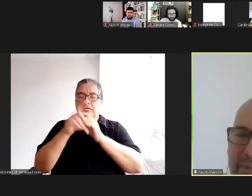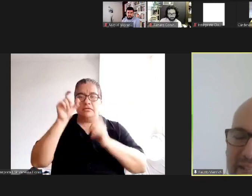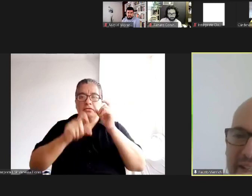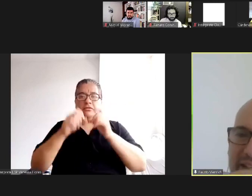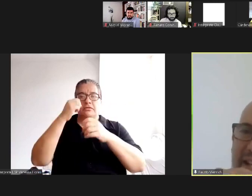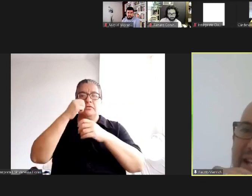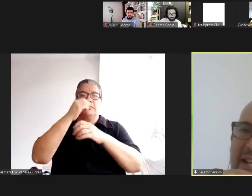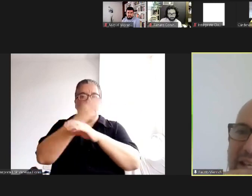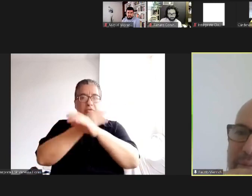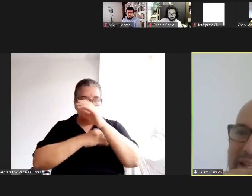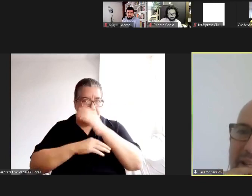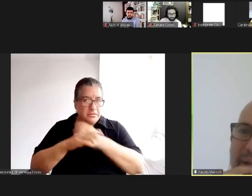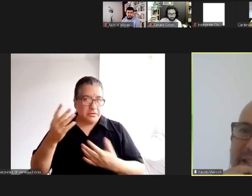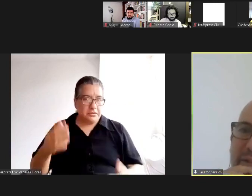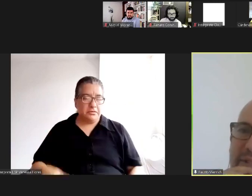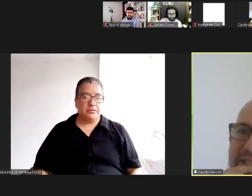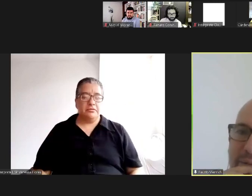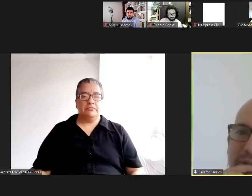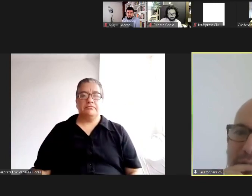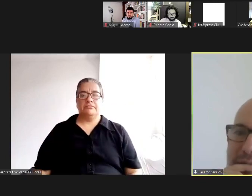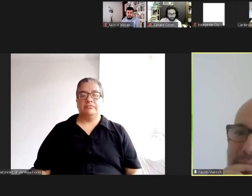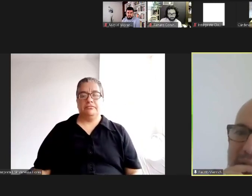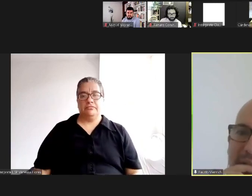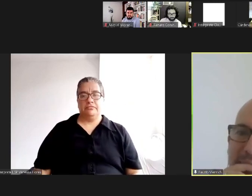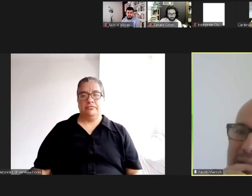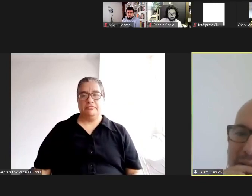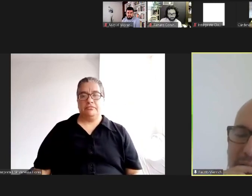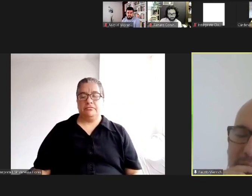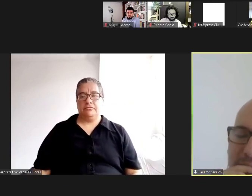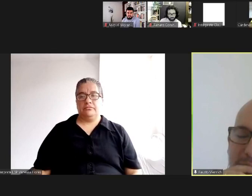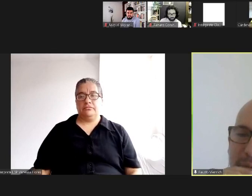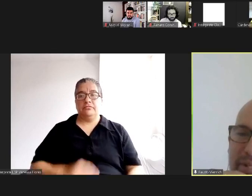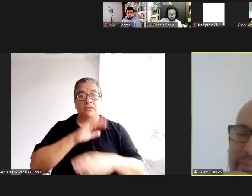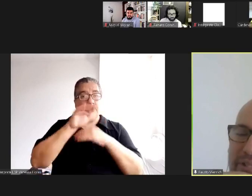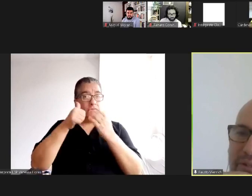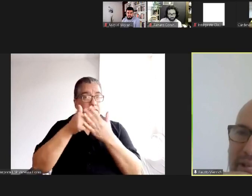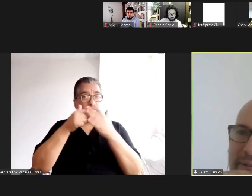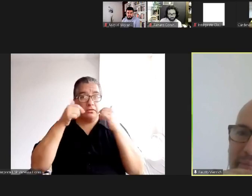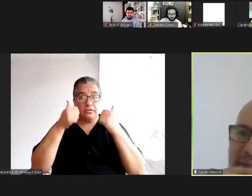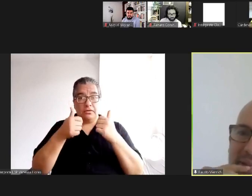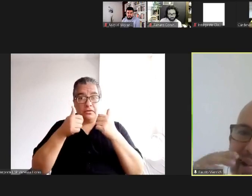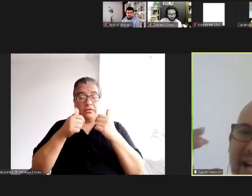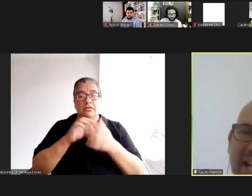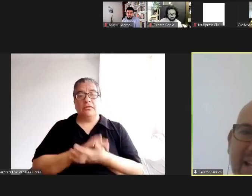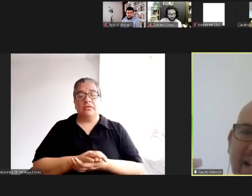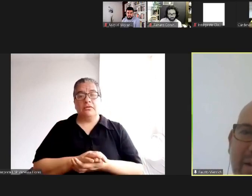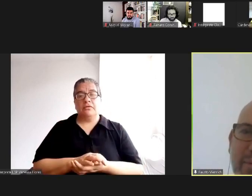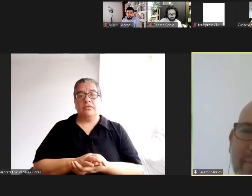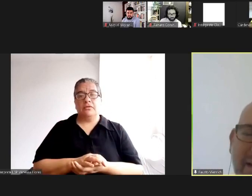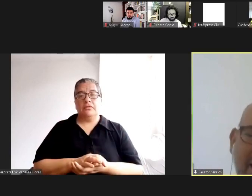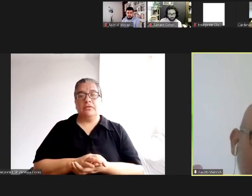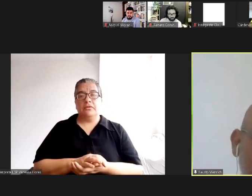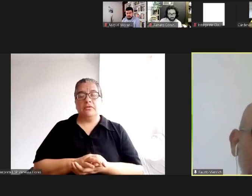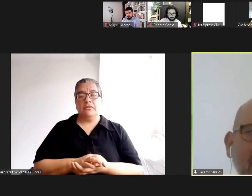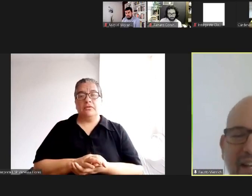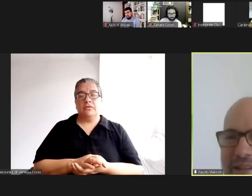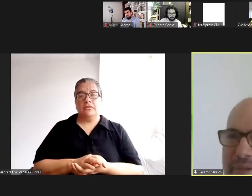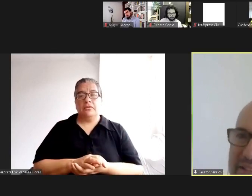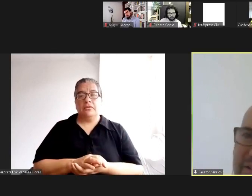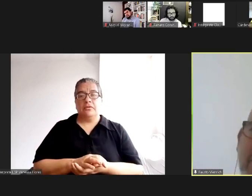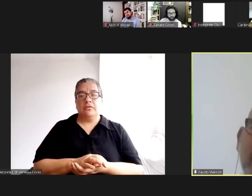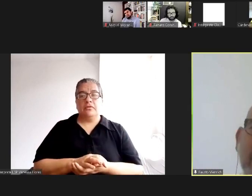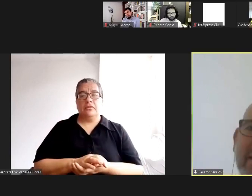tipo de discapacidad. Y evidentemente, toda esta situación de pandemia, como bien se mencionaba, ha generado de alguna manera una especie